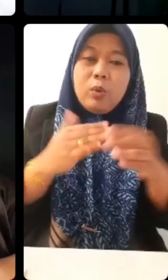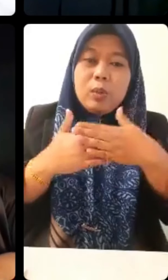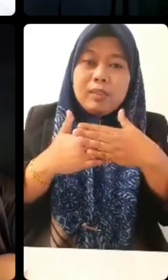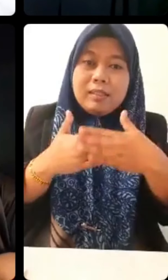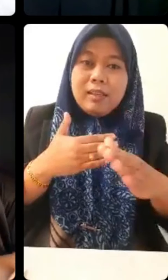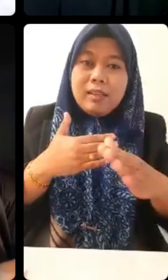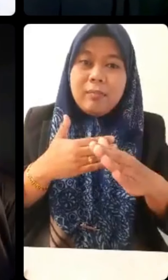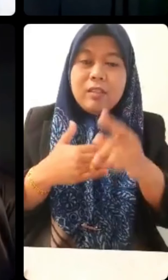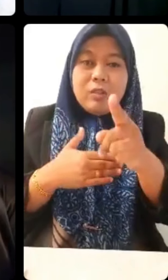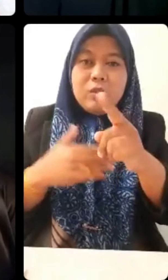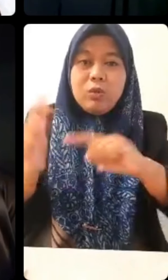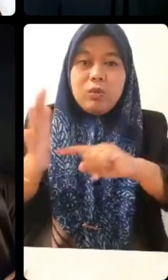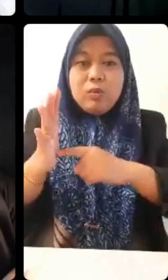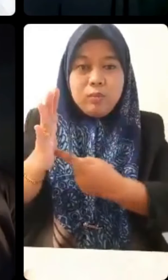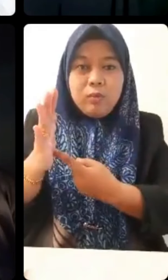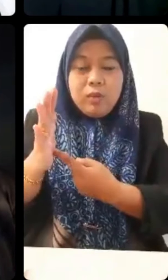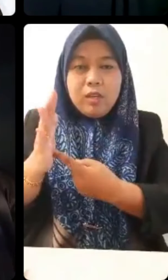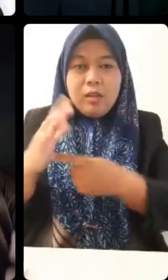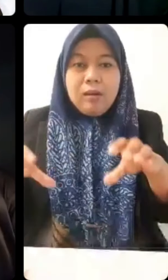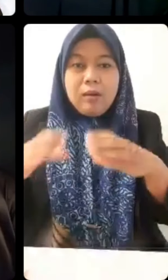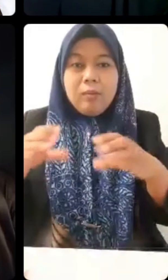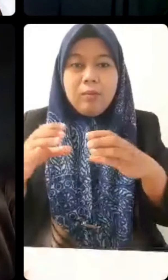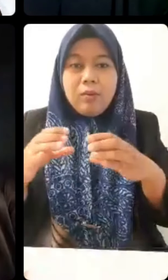ini, adakah followers itu